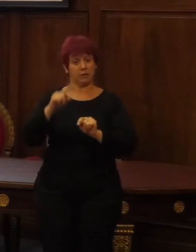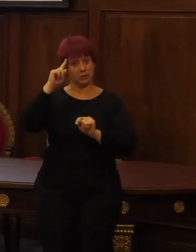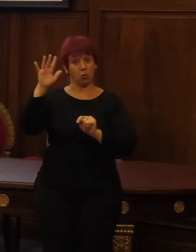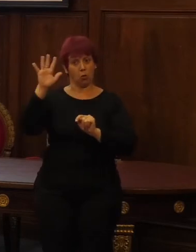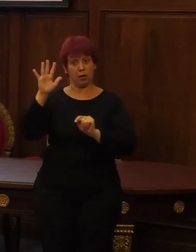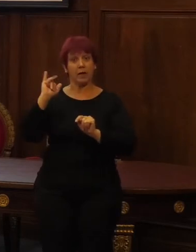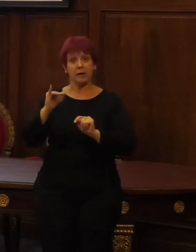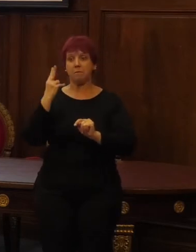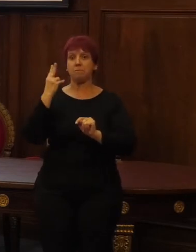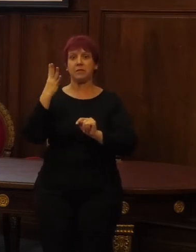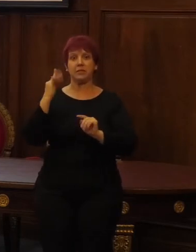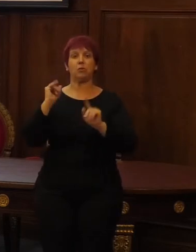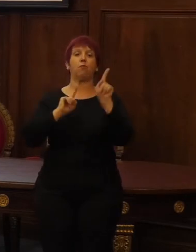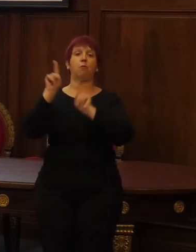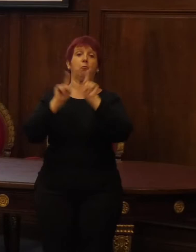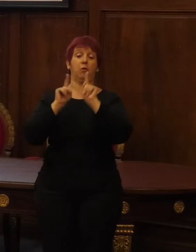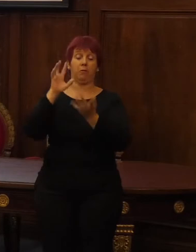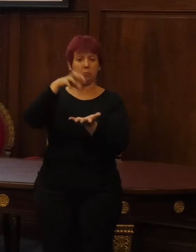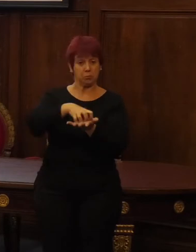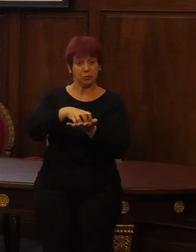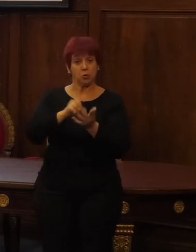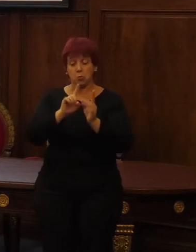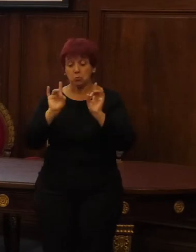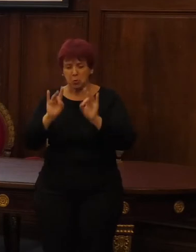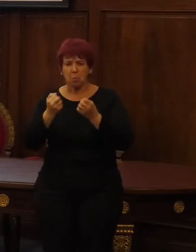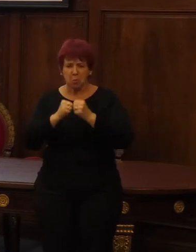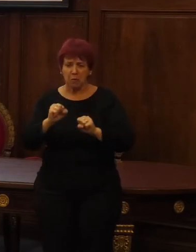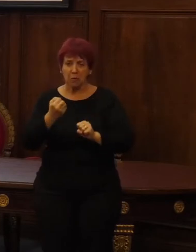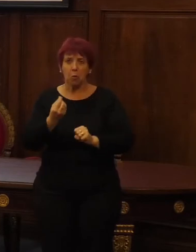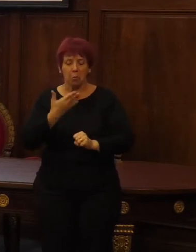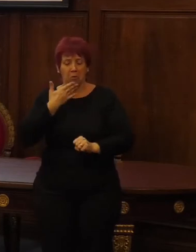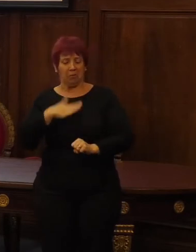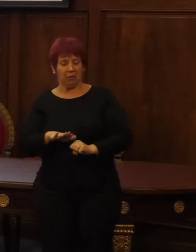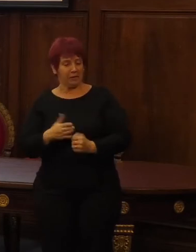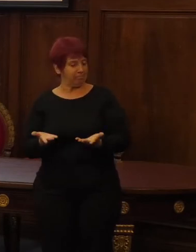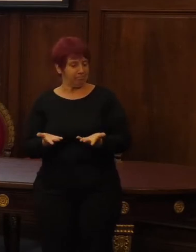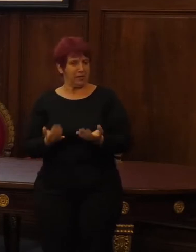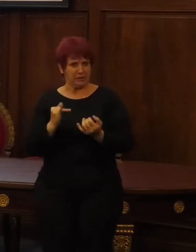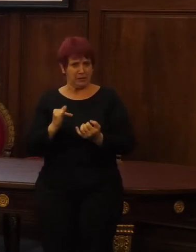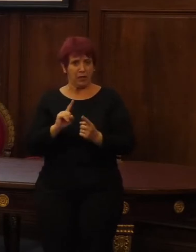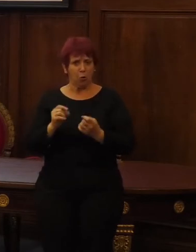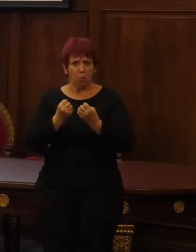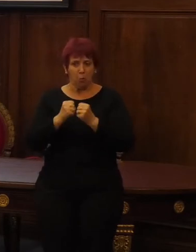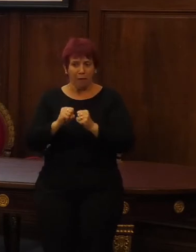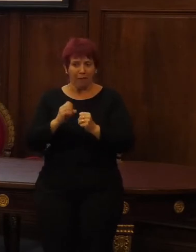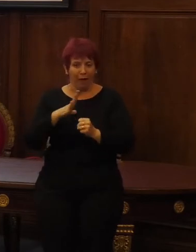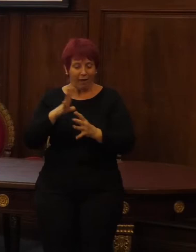los 25 años de facultad. No solo que no se pueden comprender, sino que no se la puede tener.